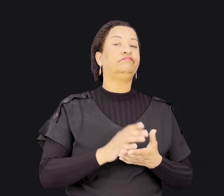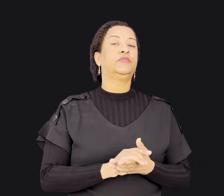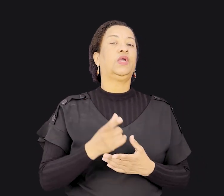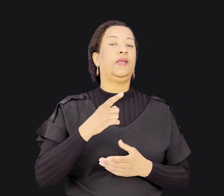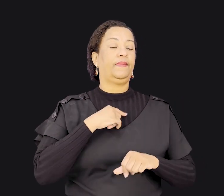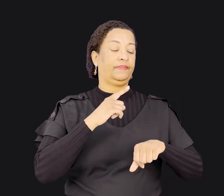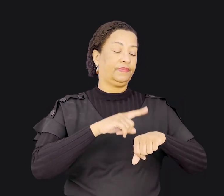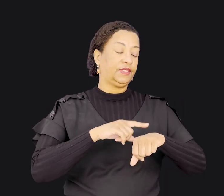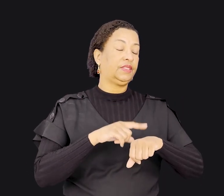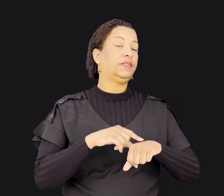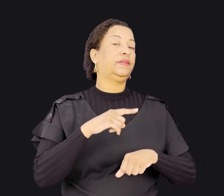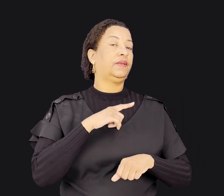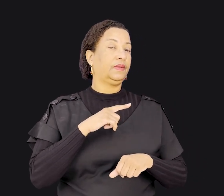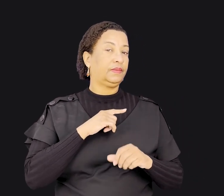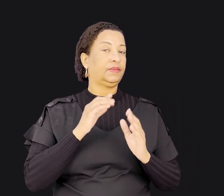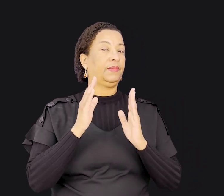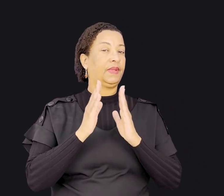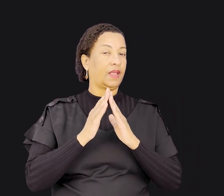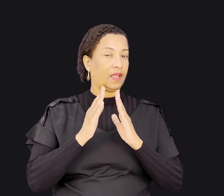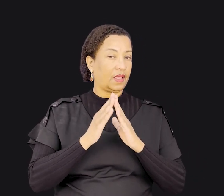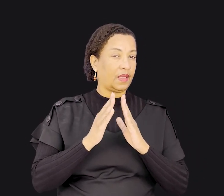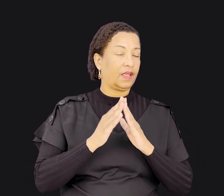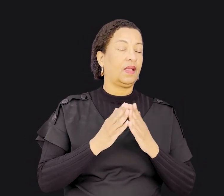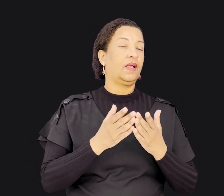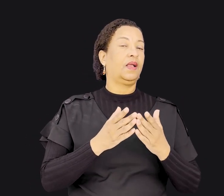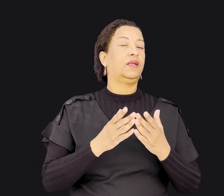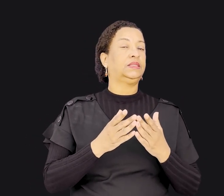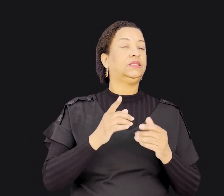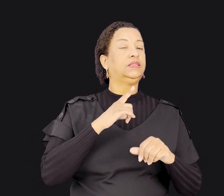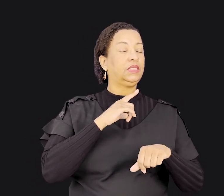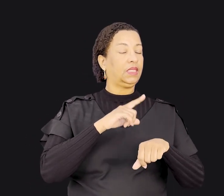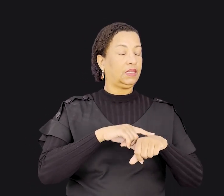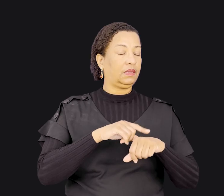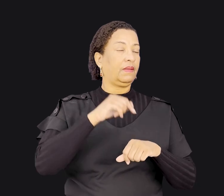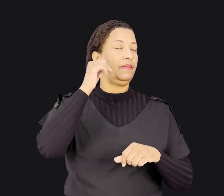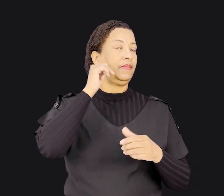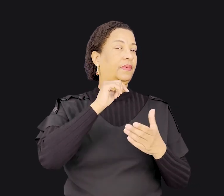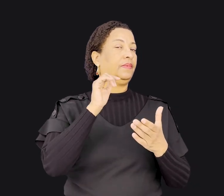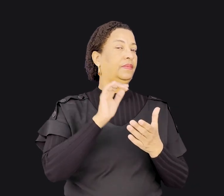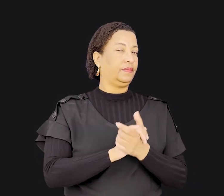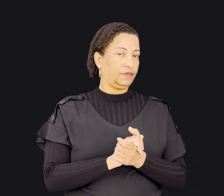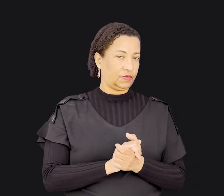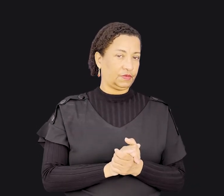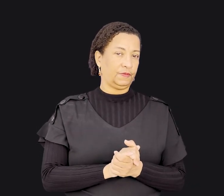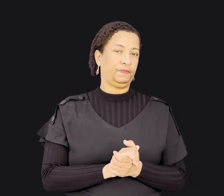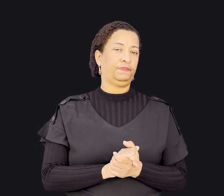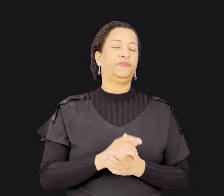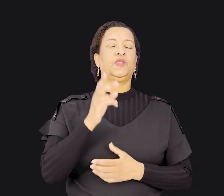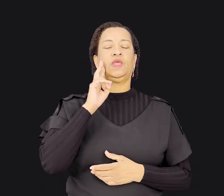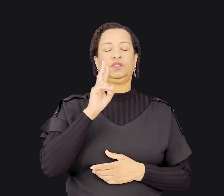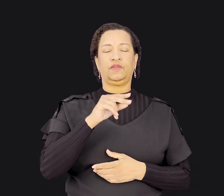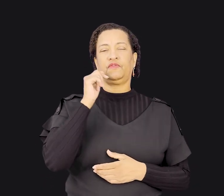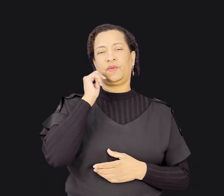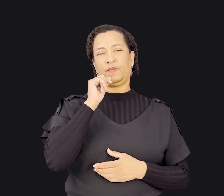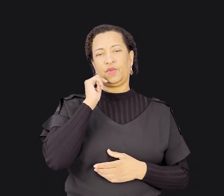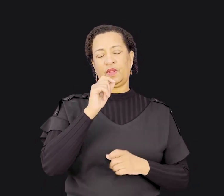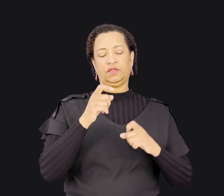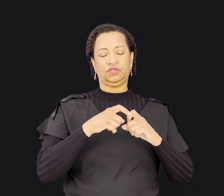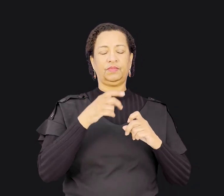arrumar tempo para a casa, arrumar tempo para a mulher. Já ouvi mulheres de médicos dizerem que